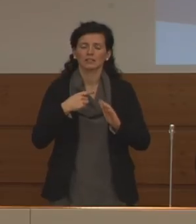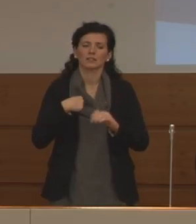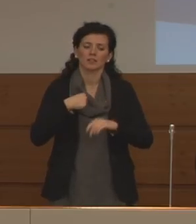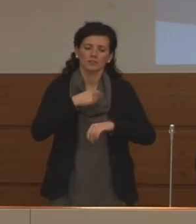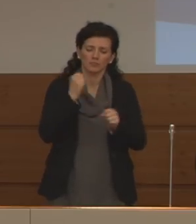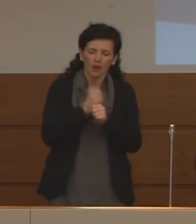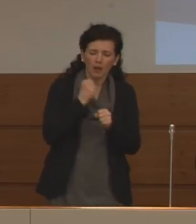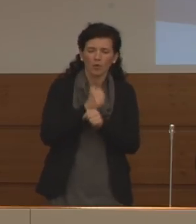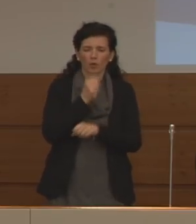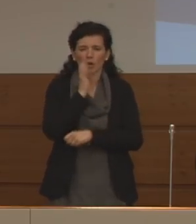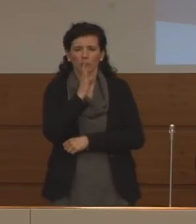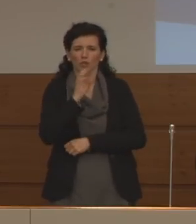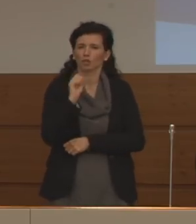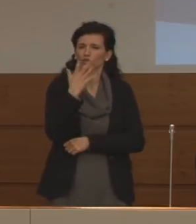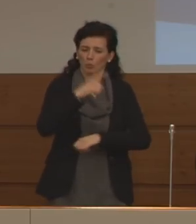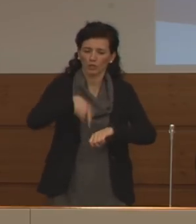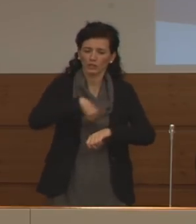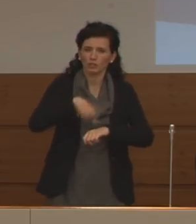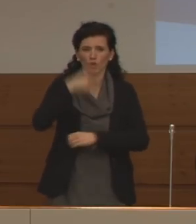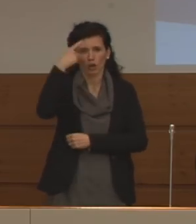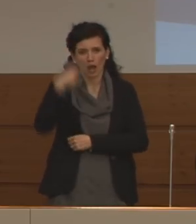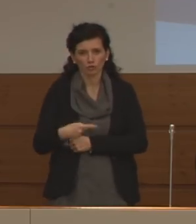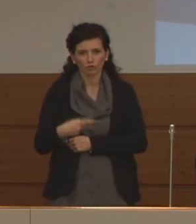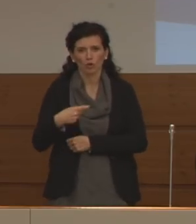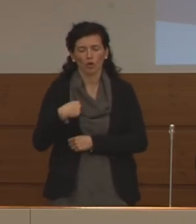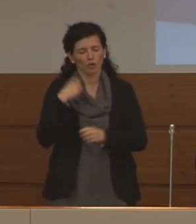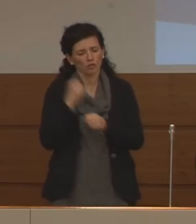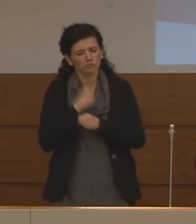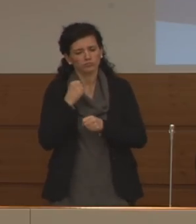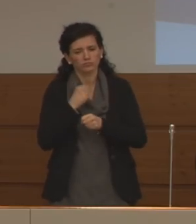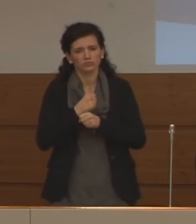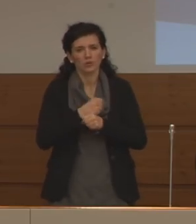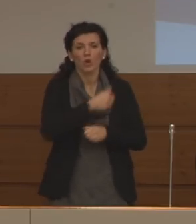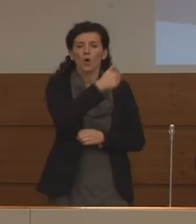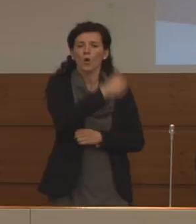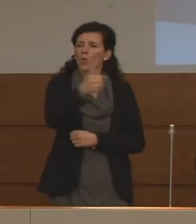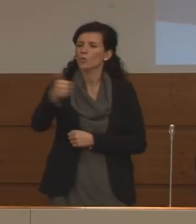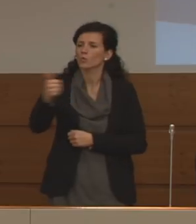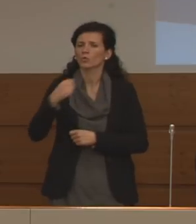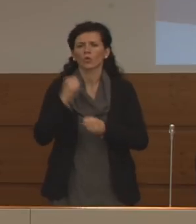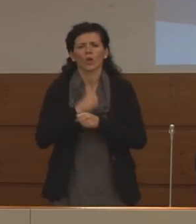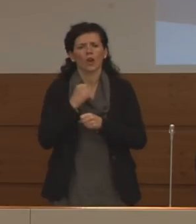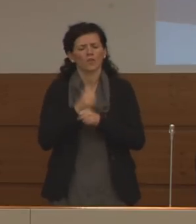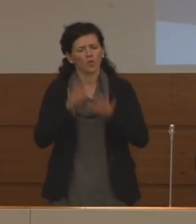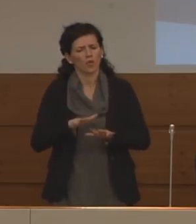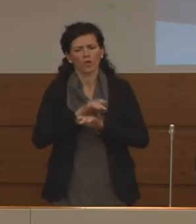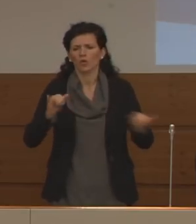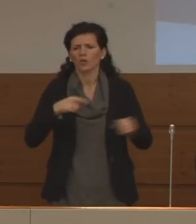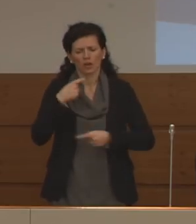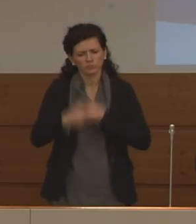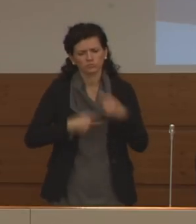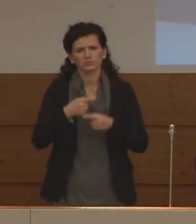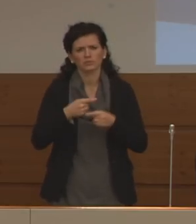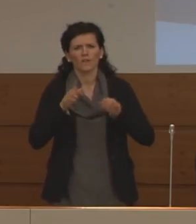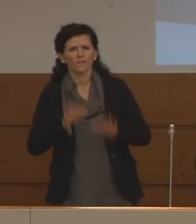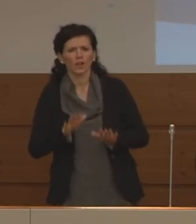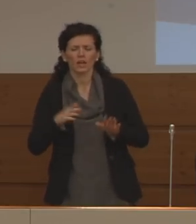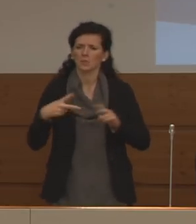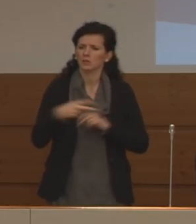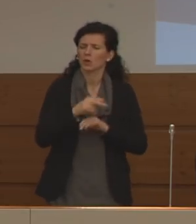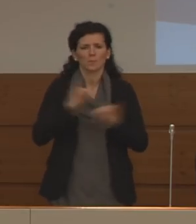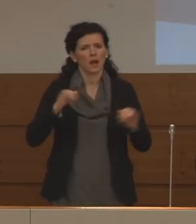15 ore al giorno e ognuno ha lavorato senza sosta senza esitazione quindi voglio